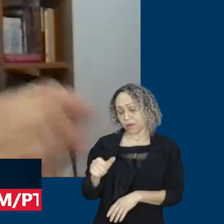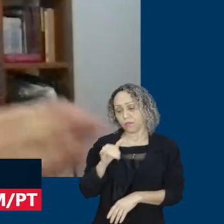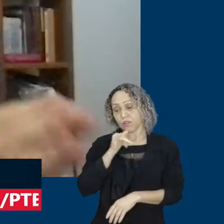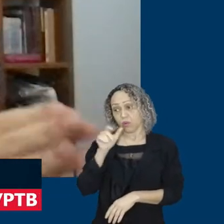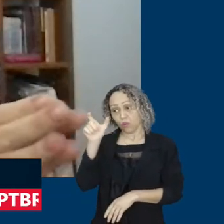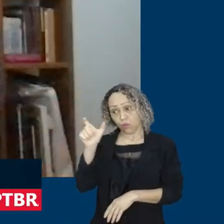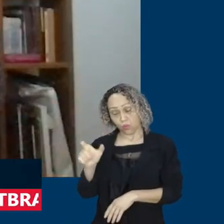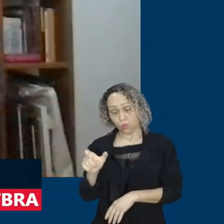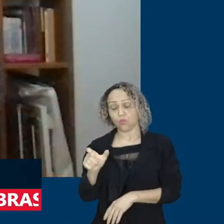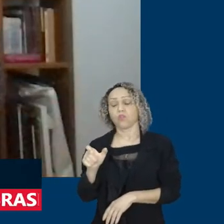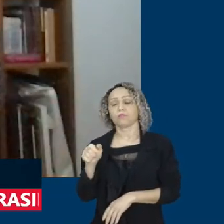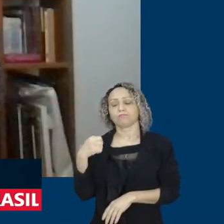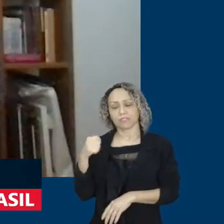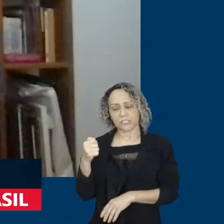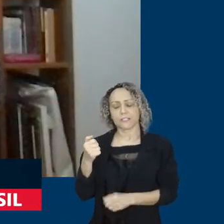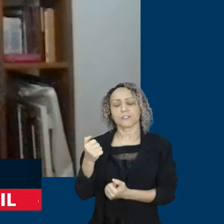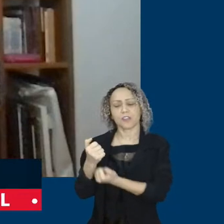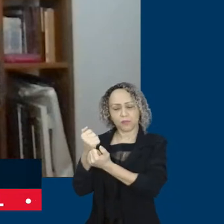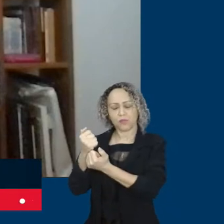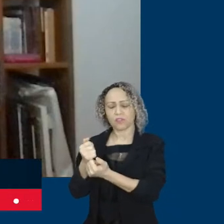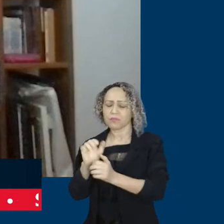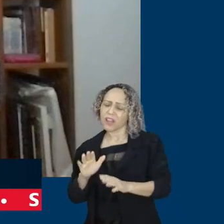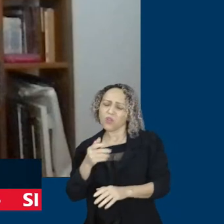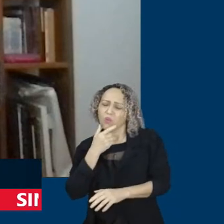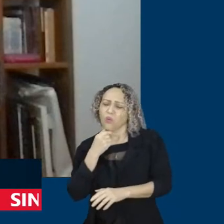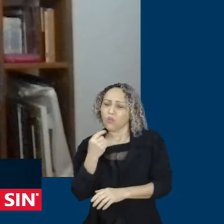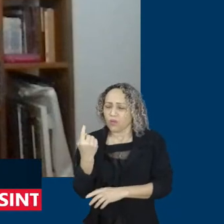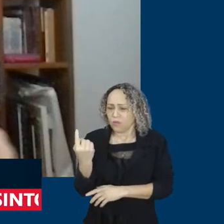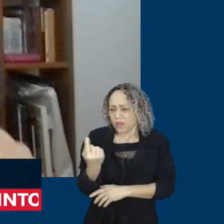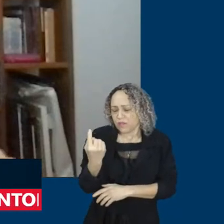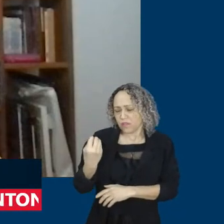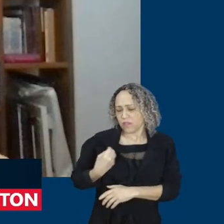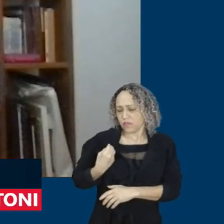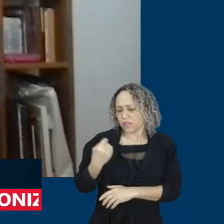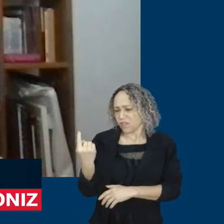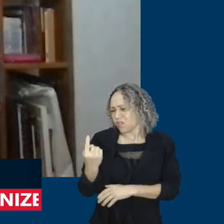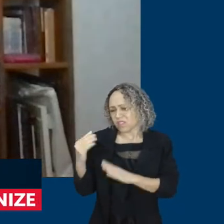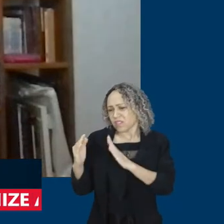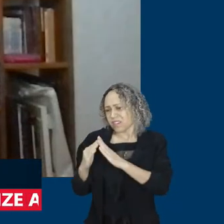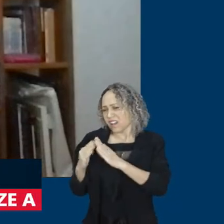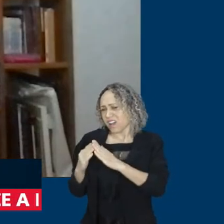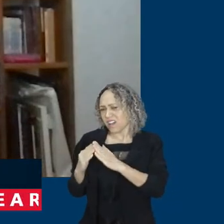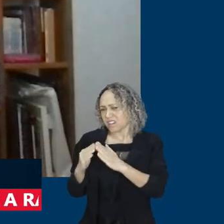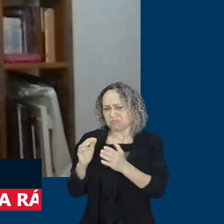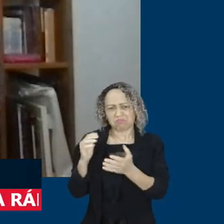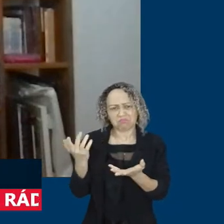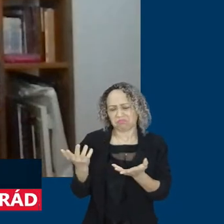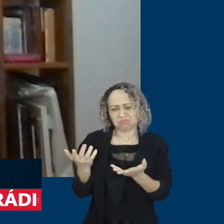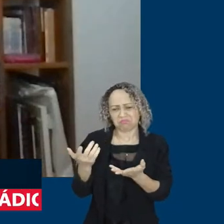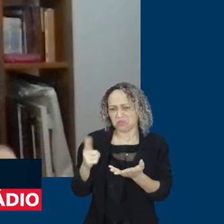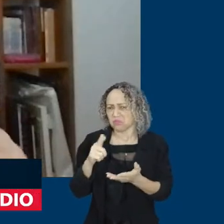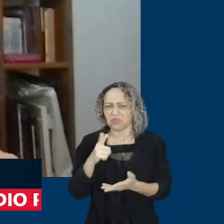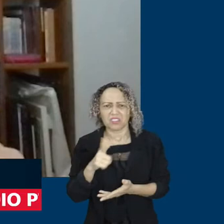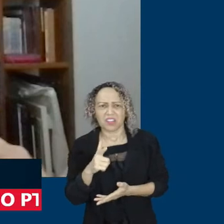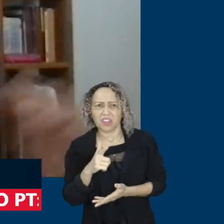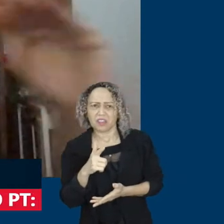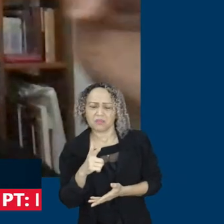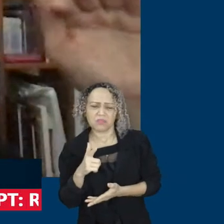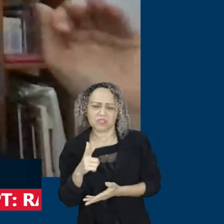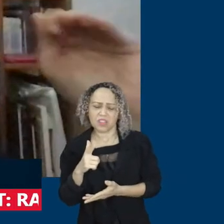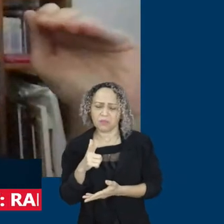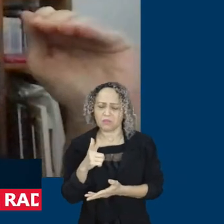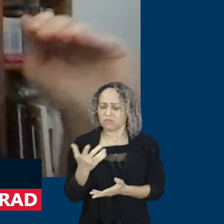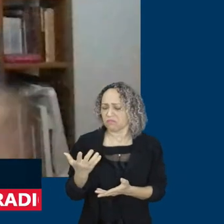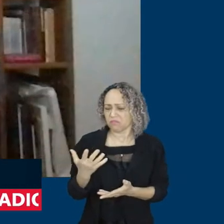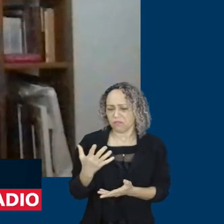de apoio também, mas um homem que viva sozinho, né, e que até tenha alguma ocupação, né,